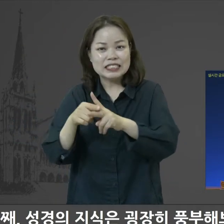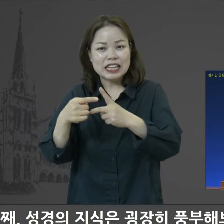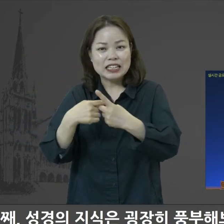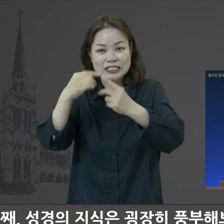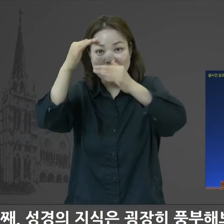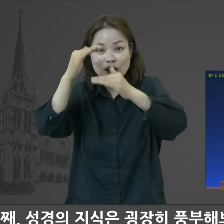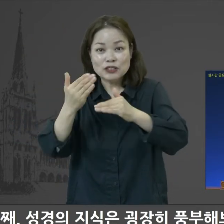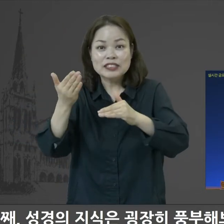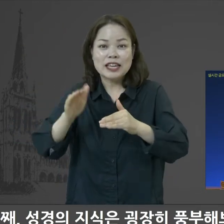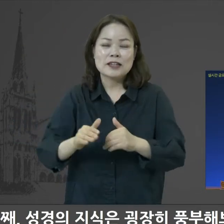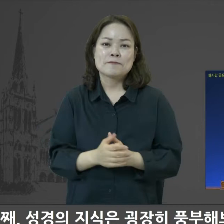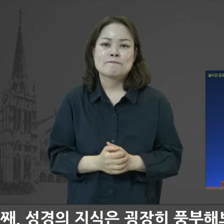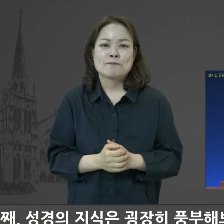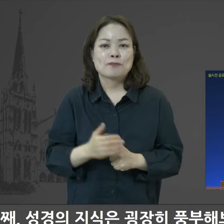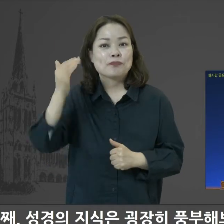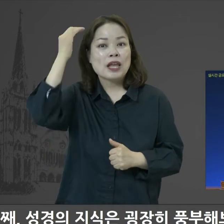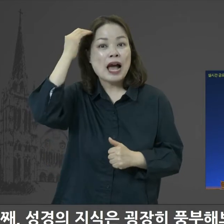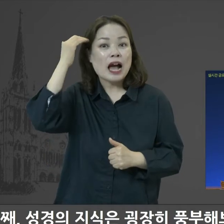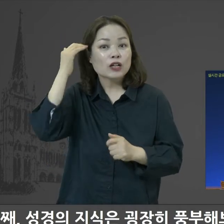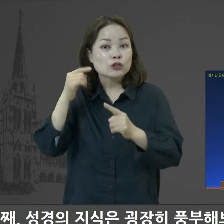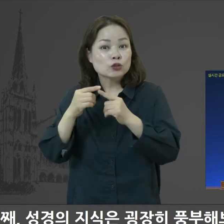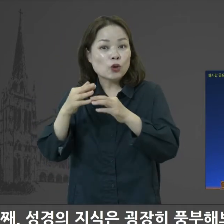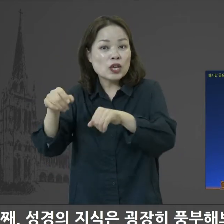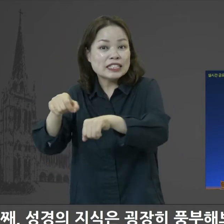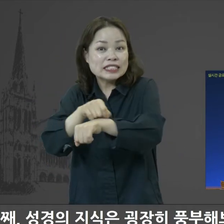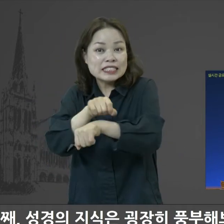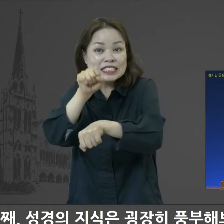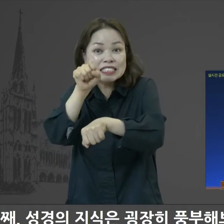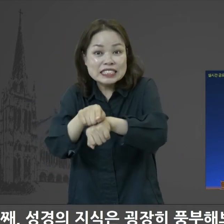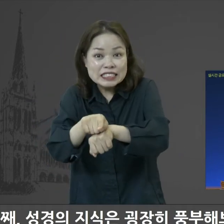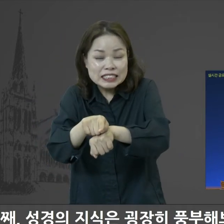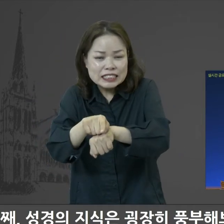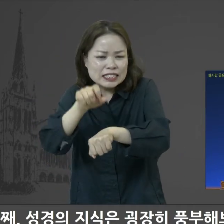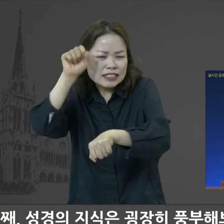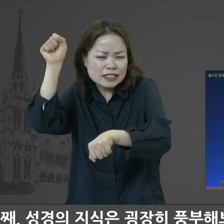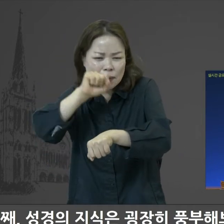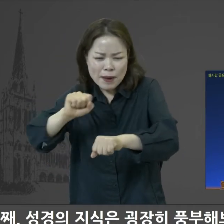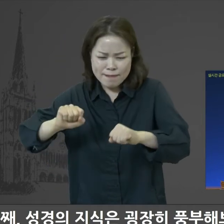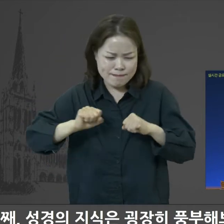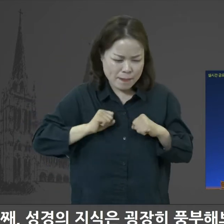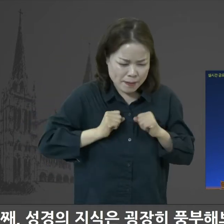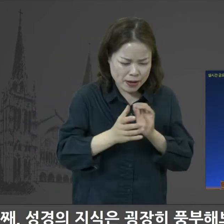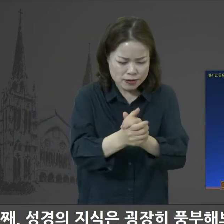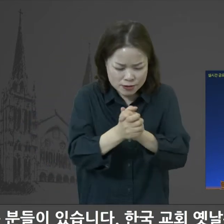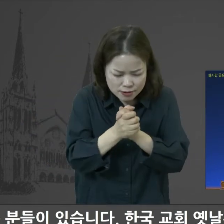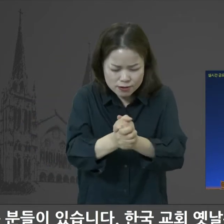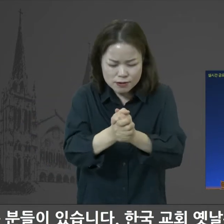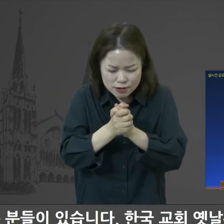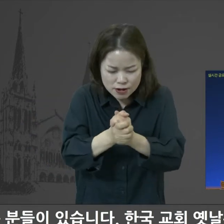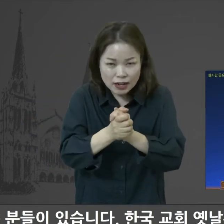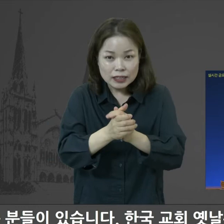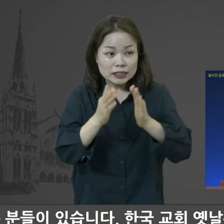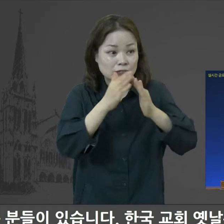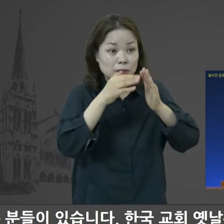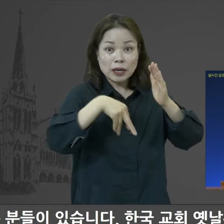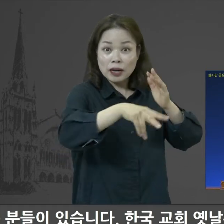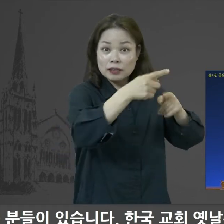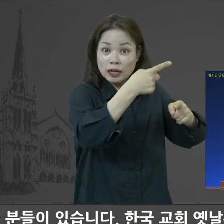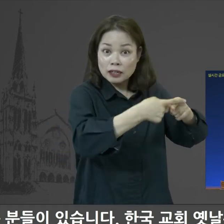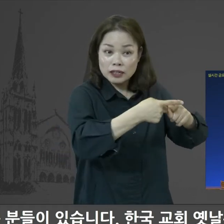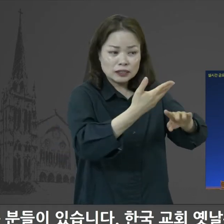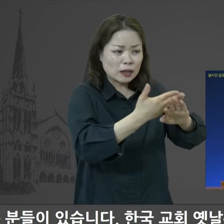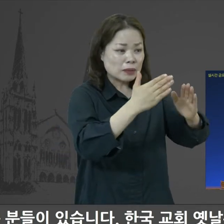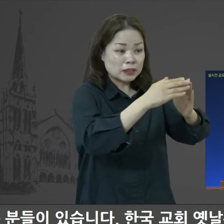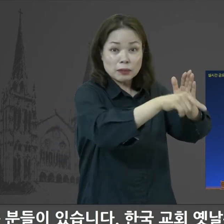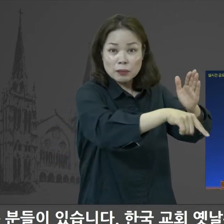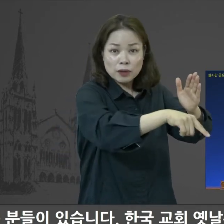분인데, 한국교회 옛날 특징 중에 그거 있어요. 새벽기도 열심히 하고 집에 가다가 남의 집